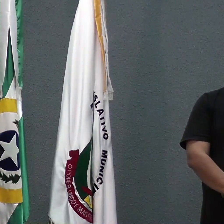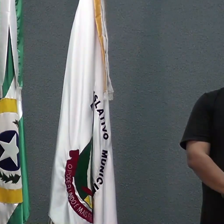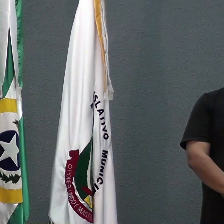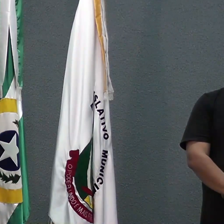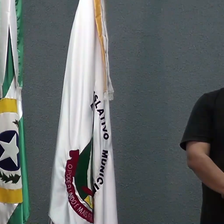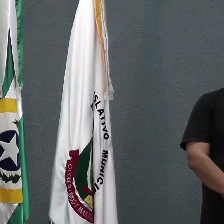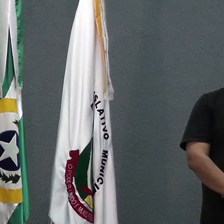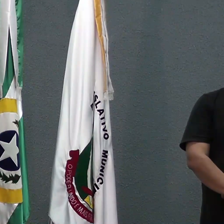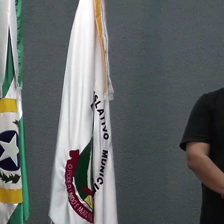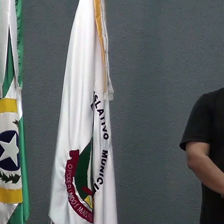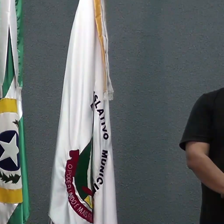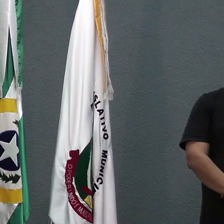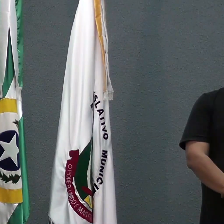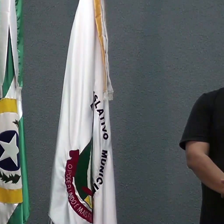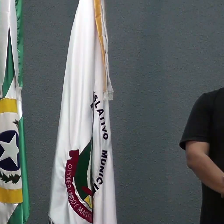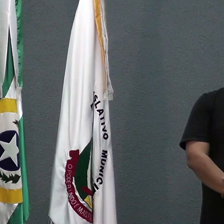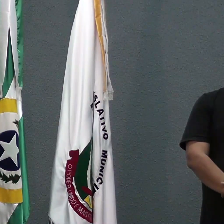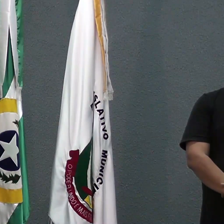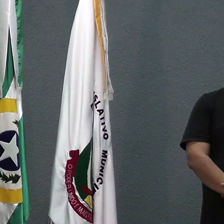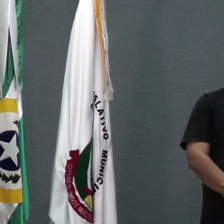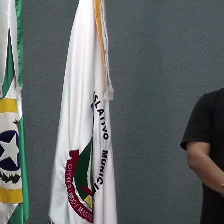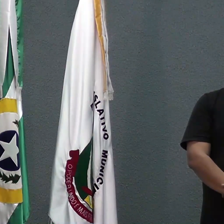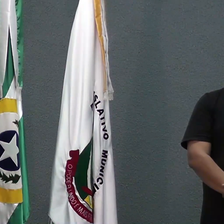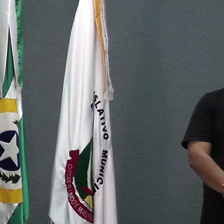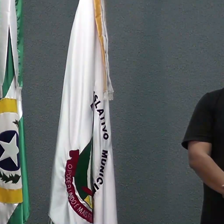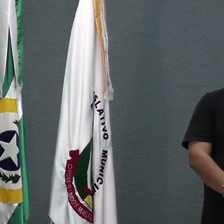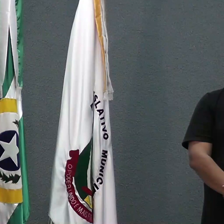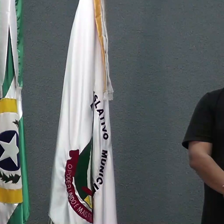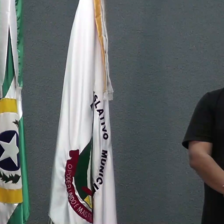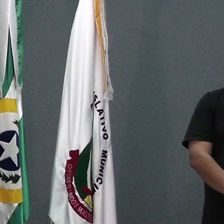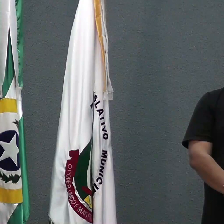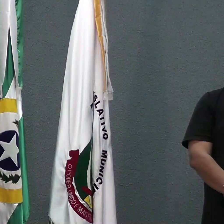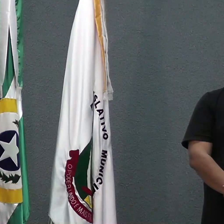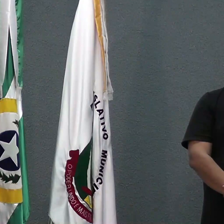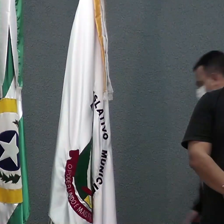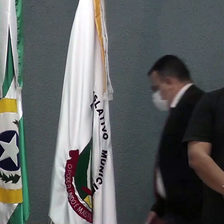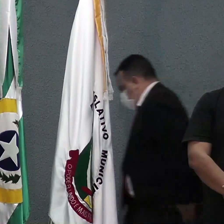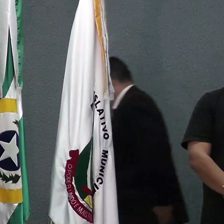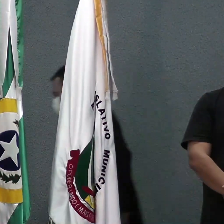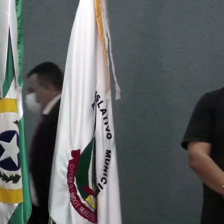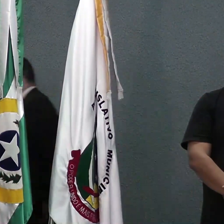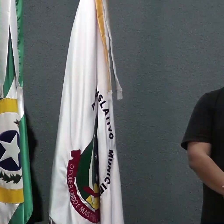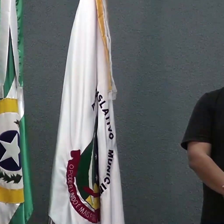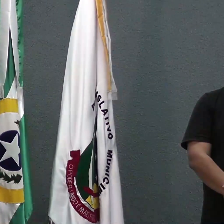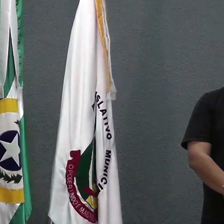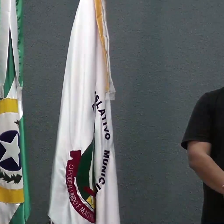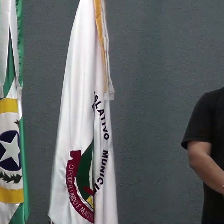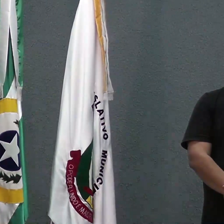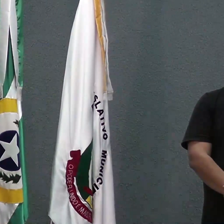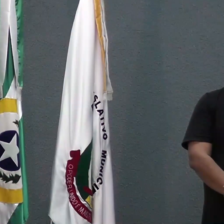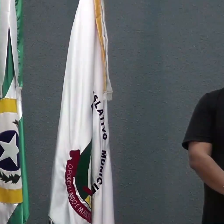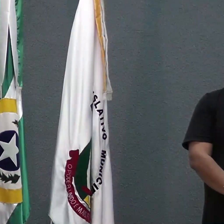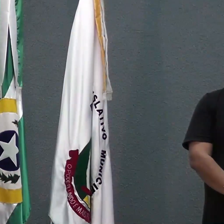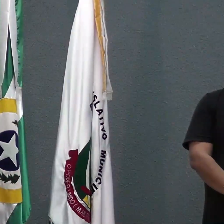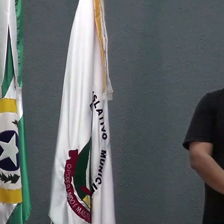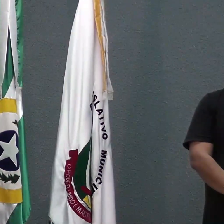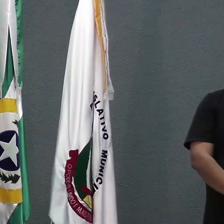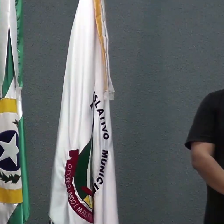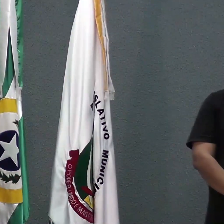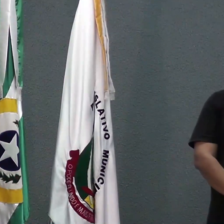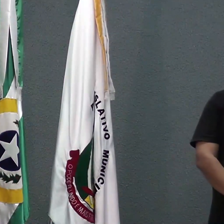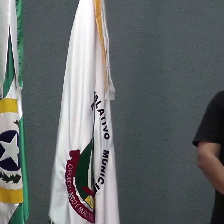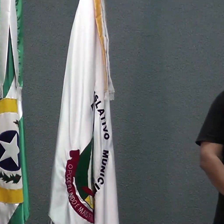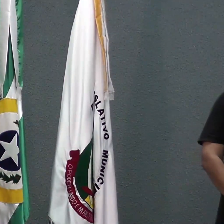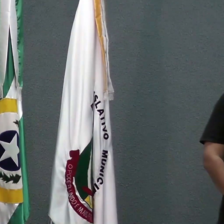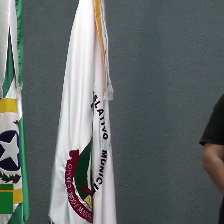vereadores aqui presentes. Quero também cumprimentar Toninho do Jornal, que estava